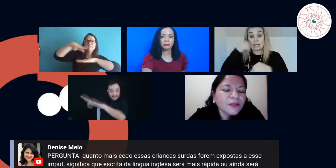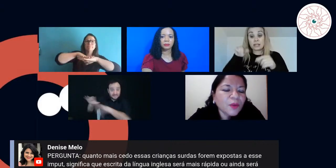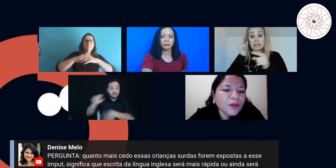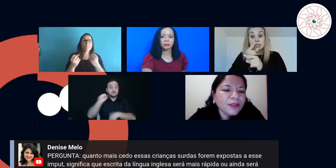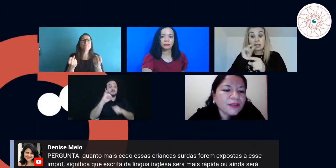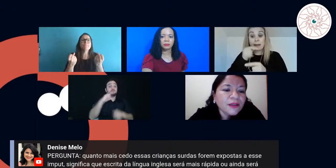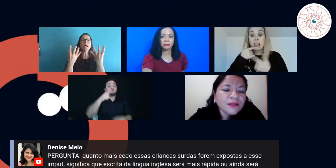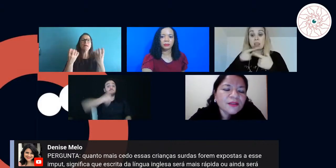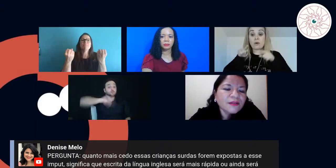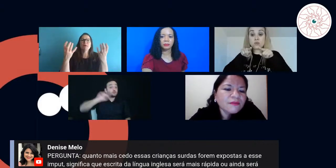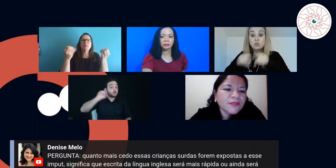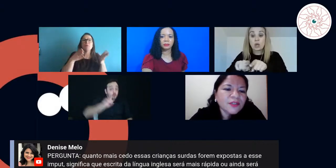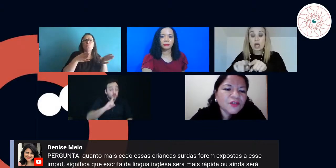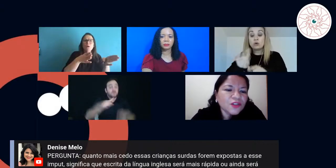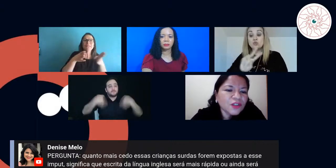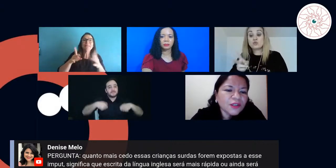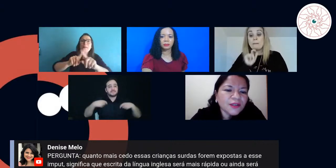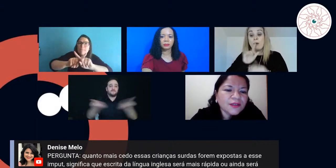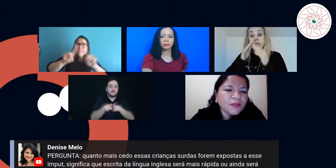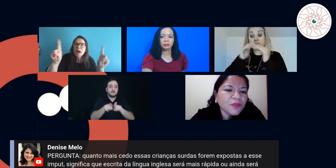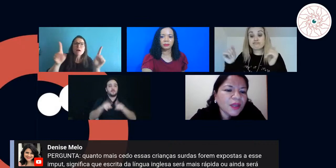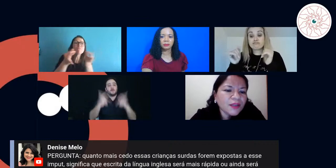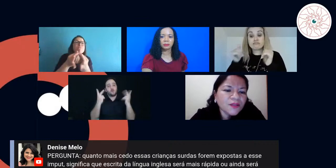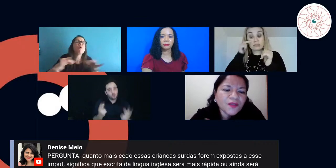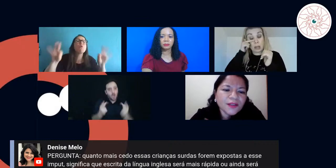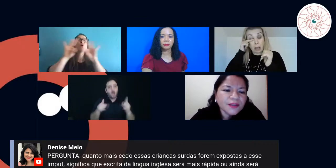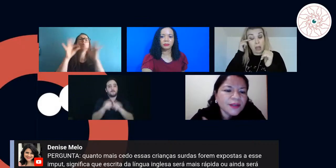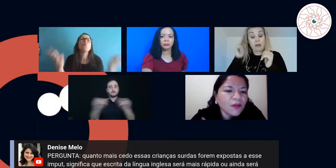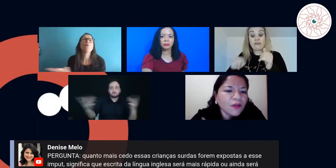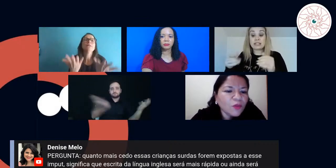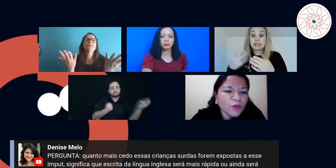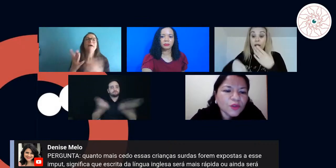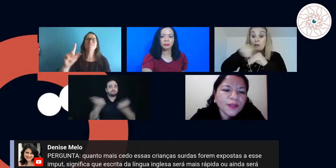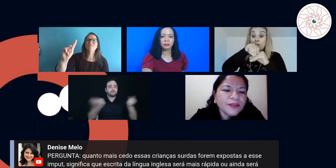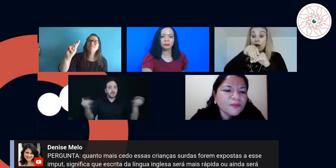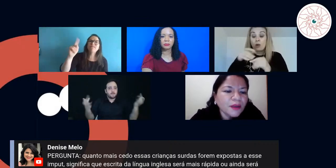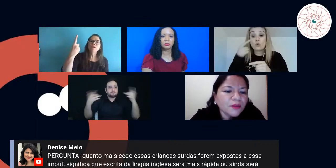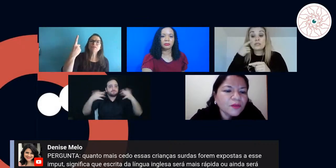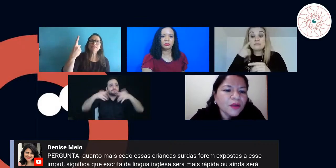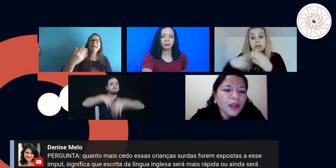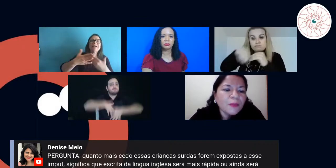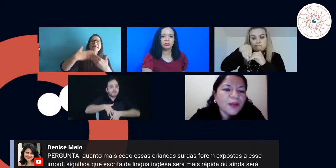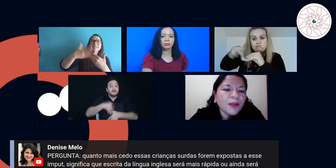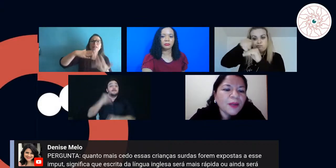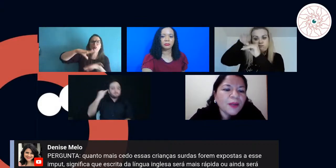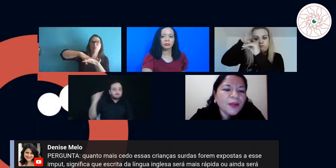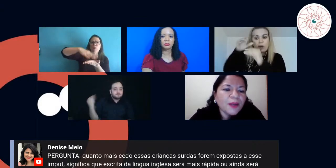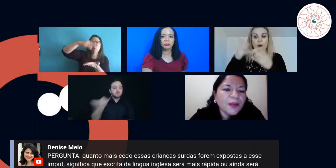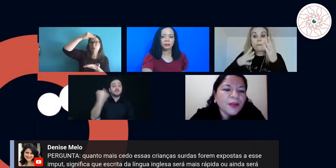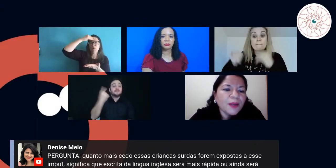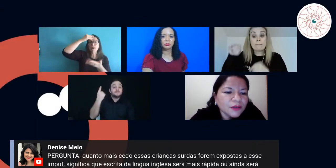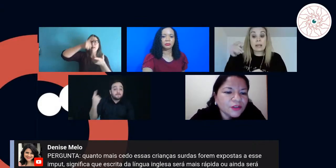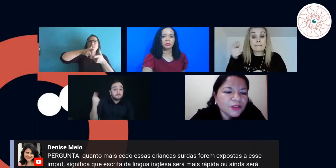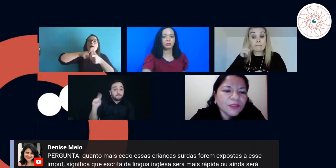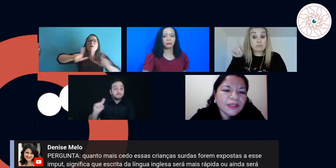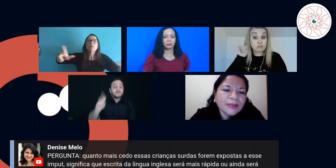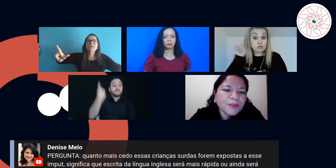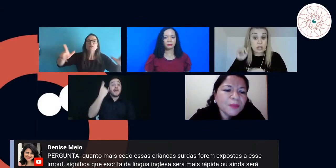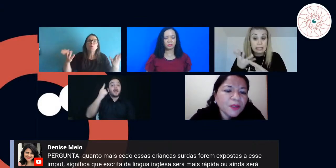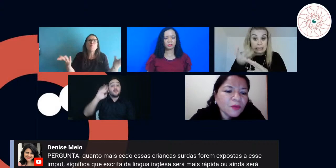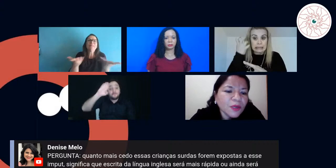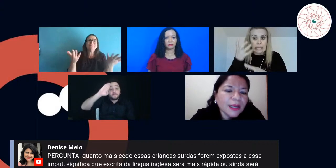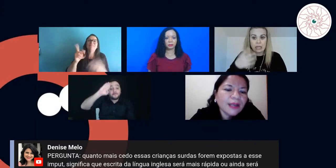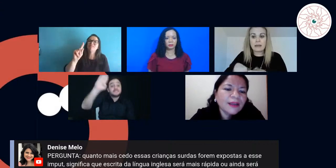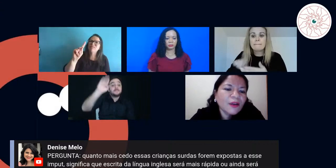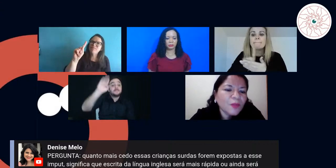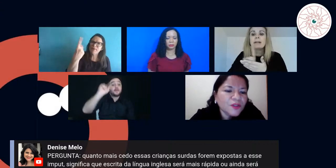podem sim se dividir nesses esses ambientes e fazer esse acúmulo de conhecimento. Mas o mais importante, o que tá em primeiro